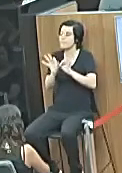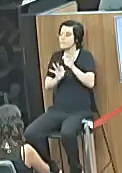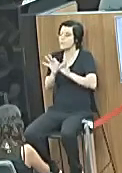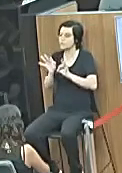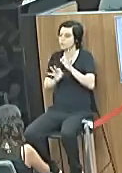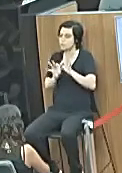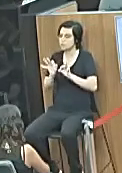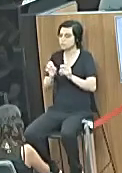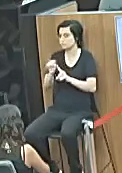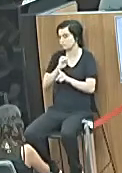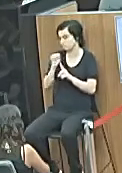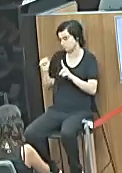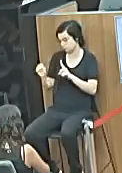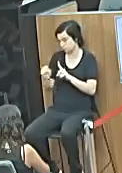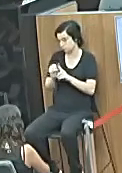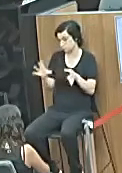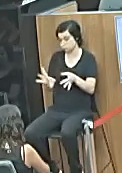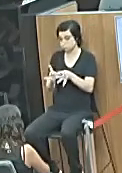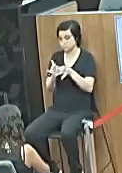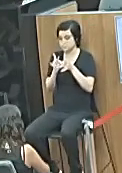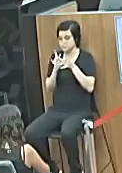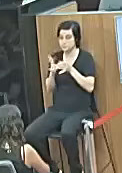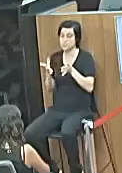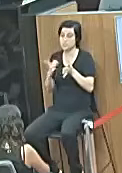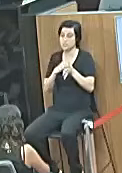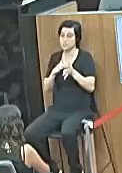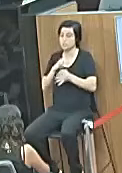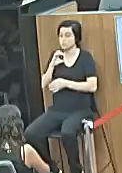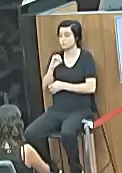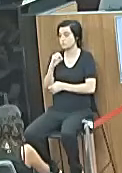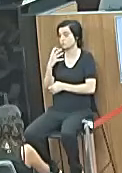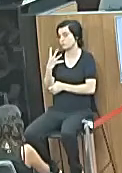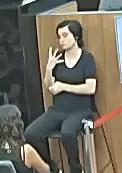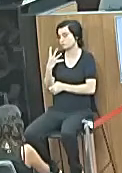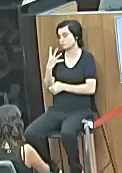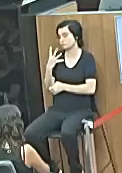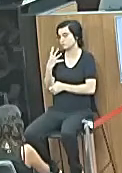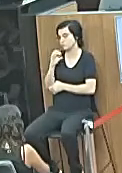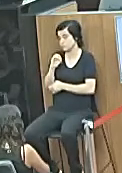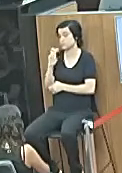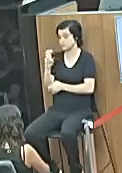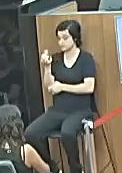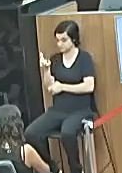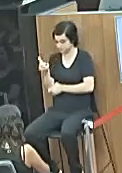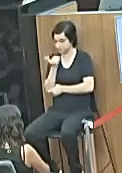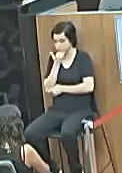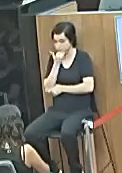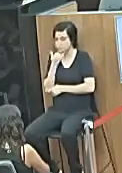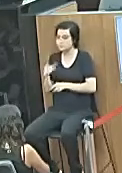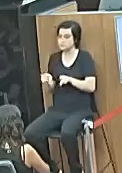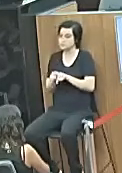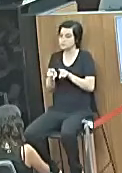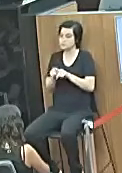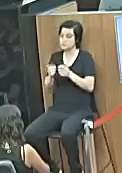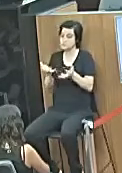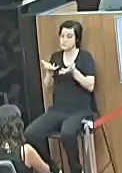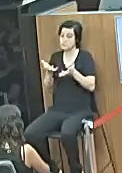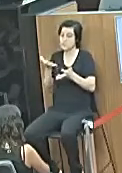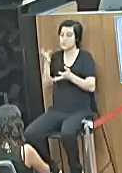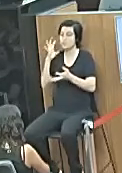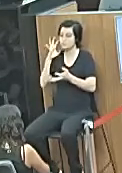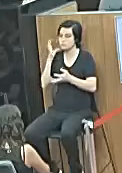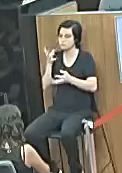executados por meio de parcerias do programa 0 56 com vista a realizar um